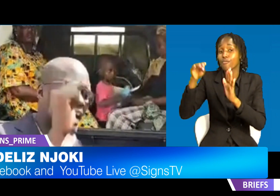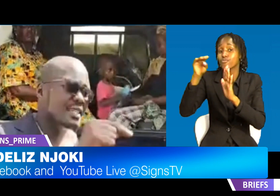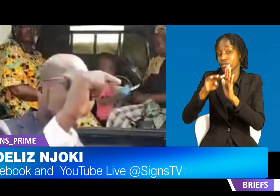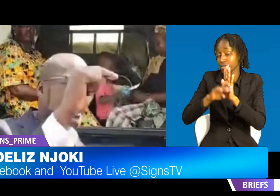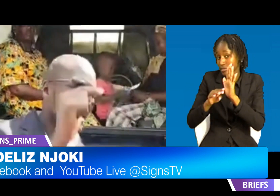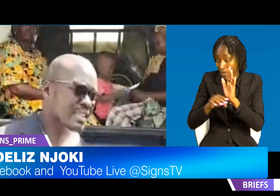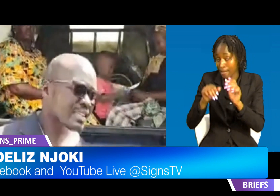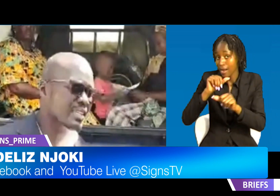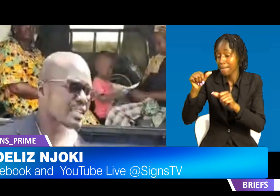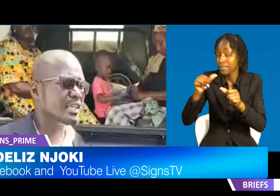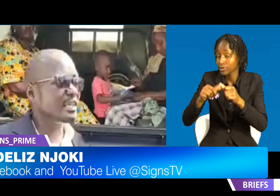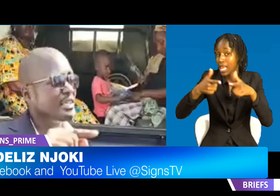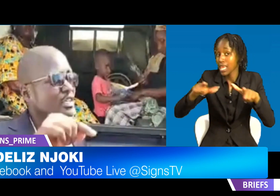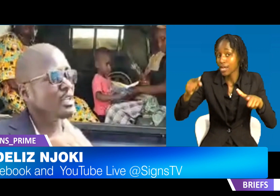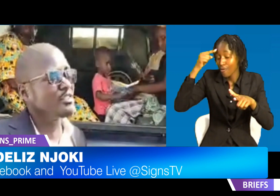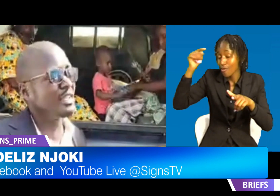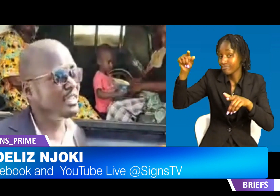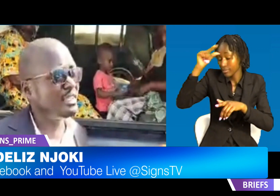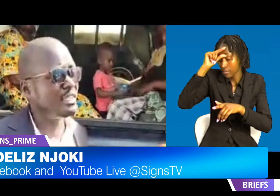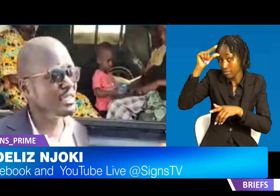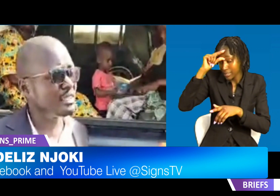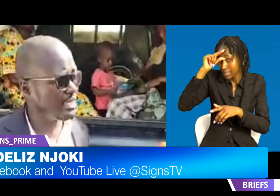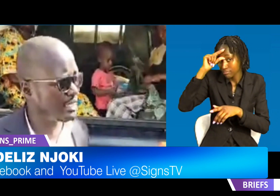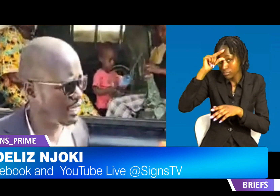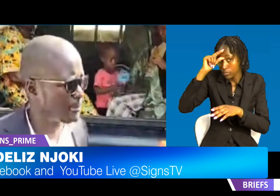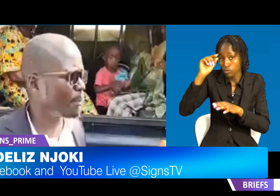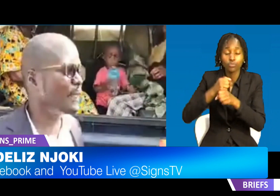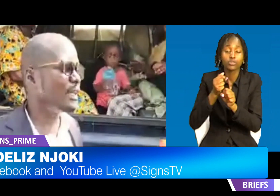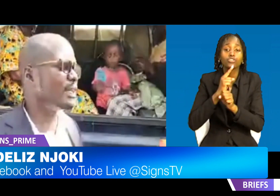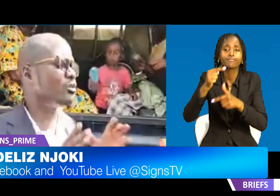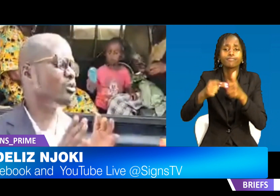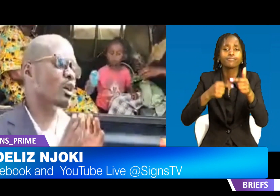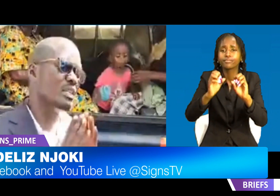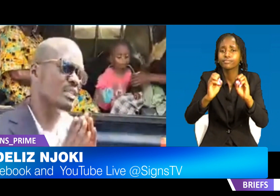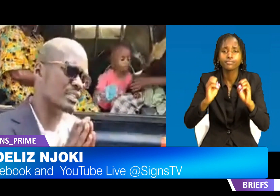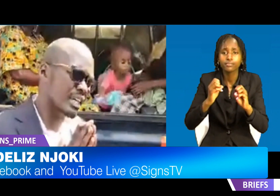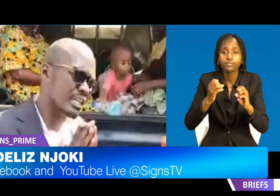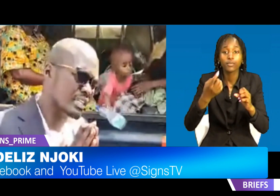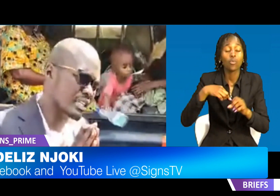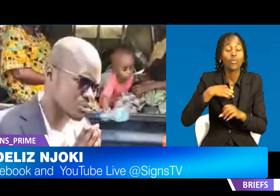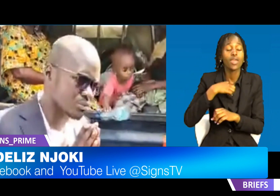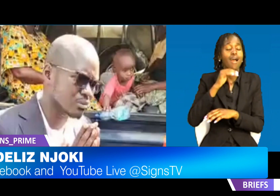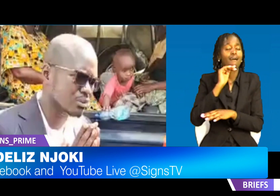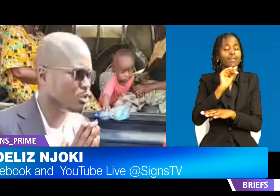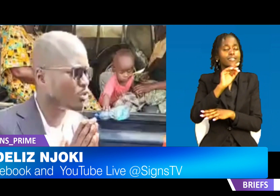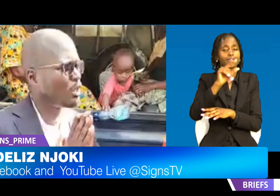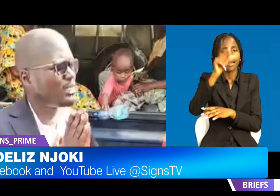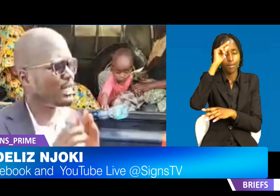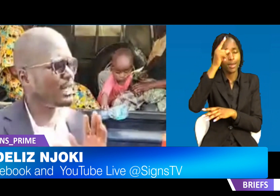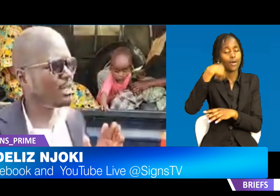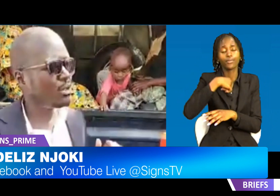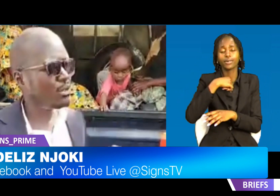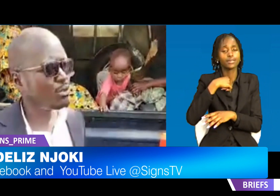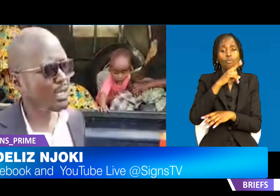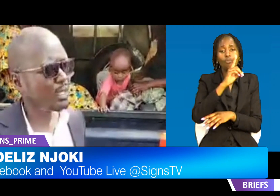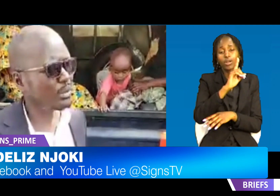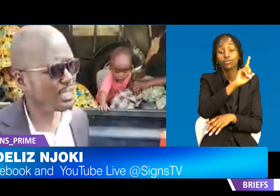ya serikali, ndio ifanye nini isiendelee. Tunauliza serikali yetu, tunauliza president